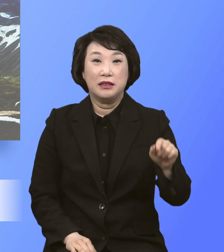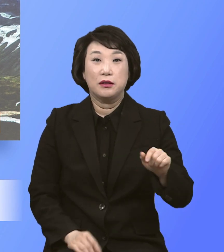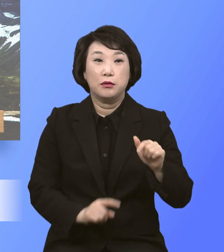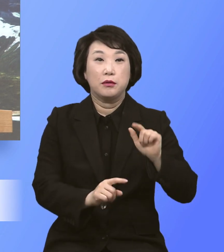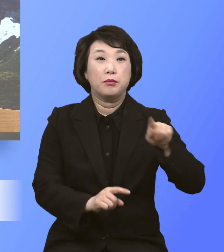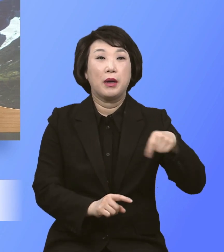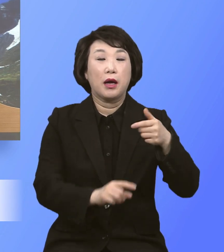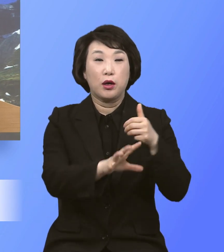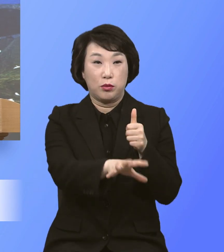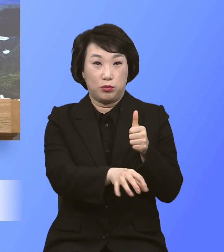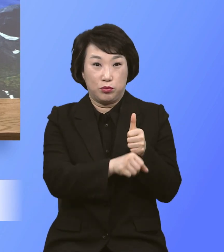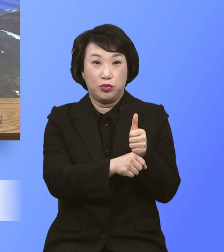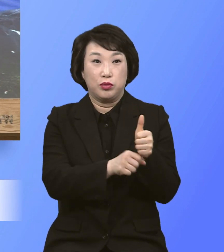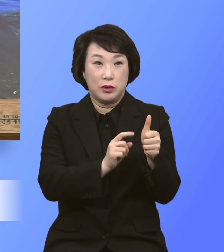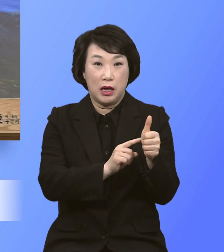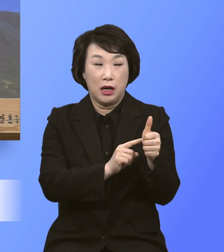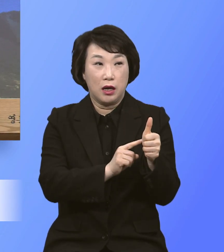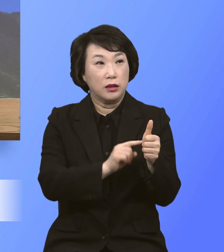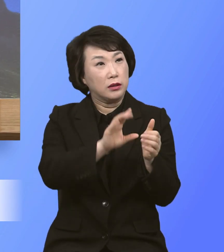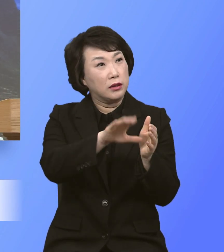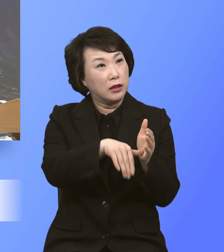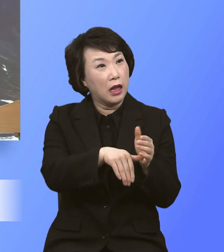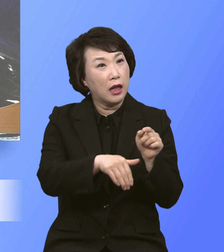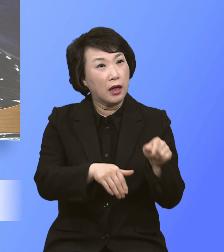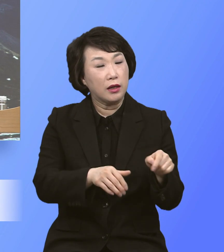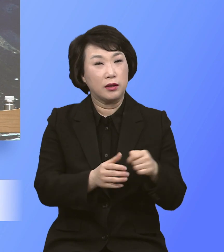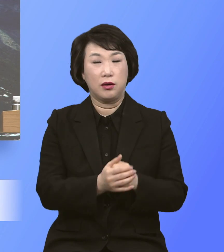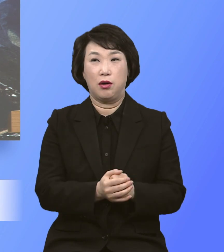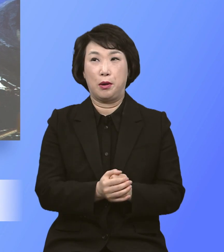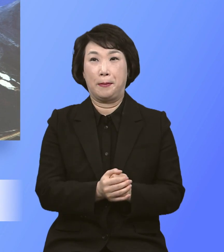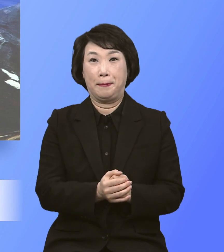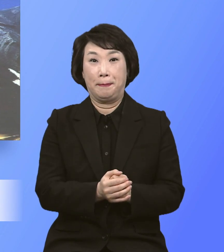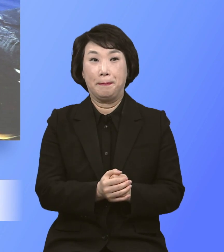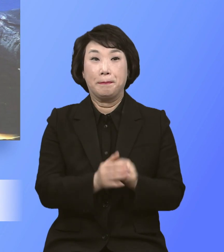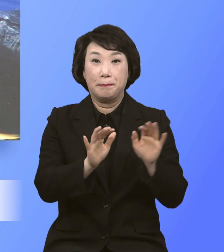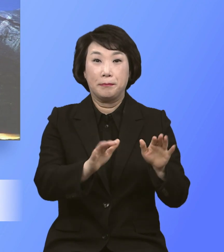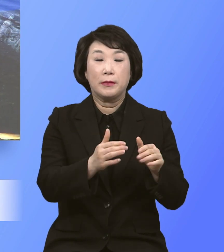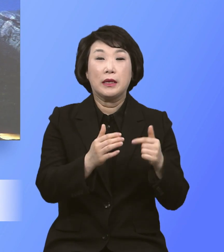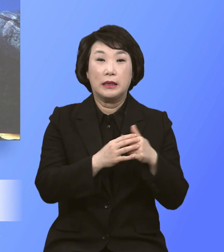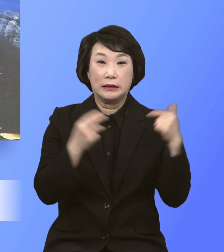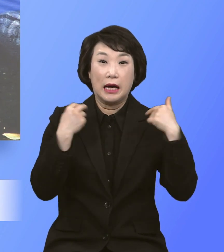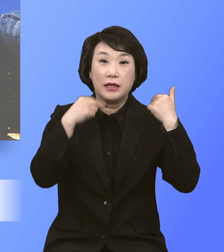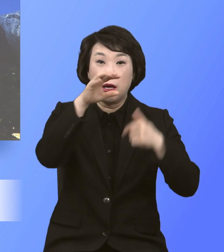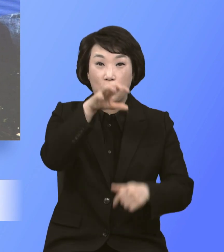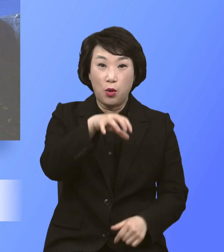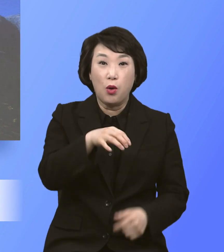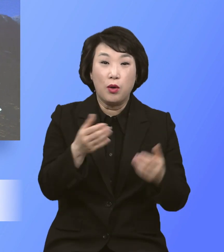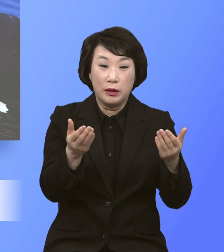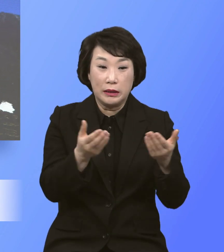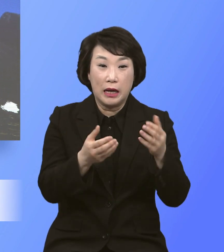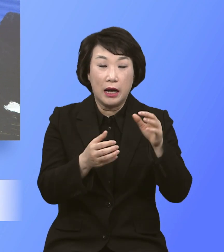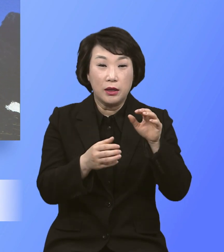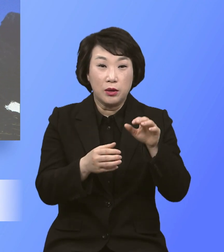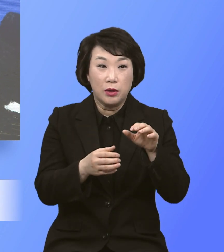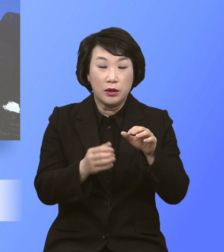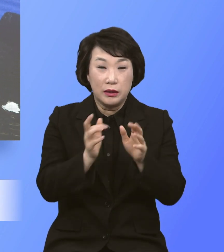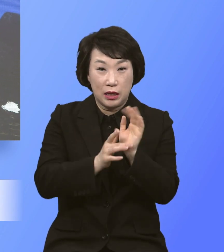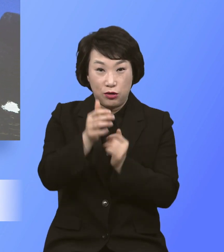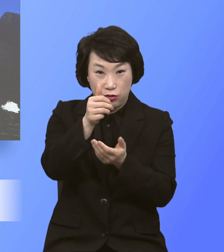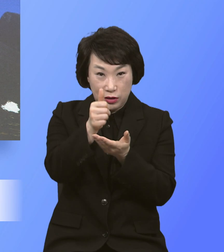백부장이면 그때 시대에 나사렛에서 일하고 있는